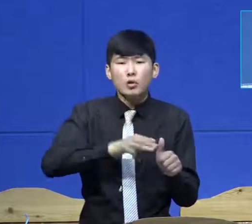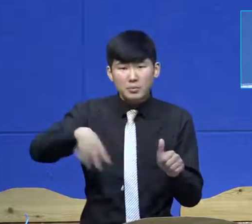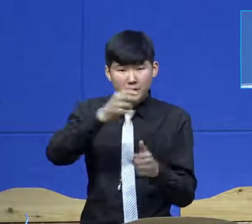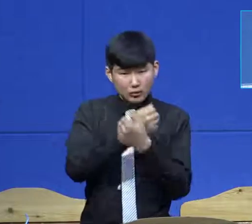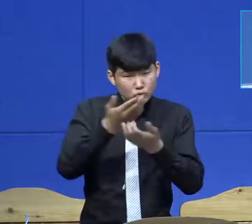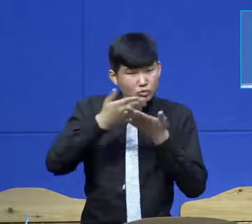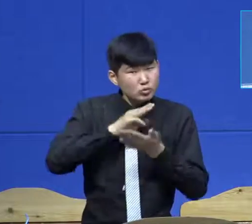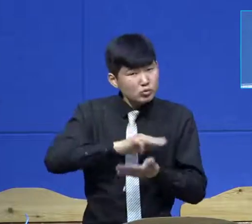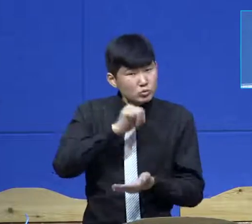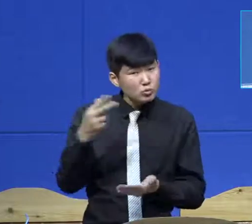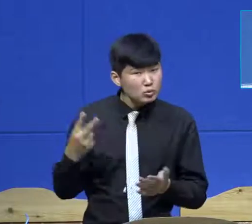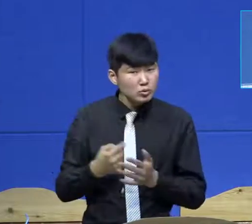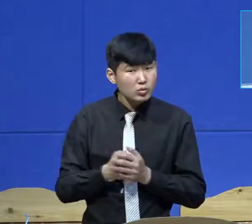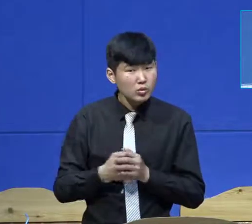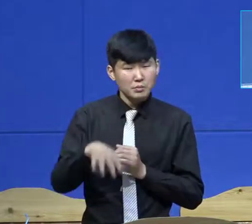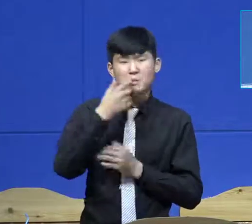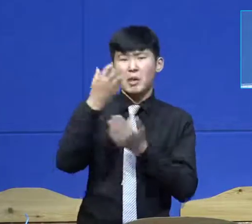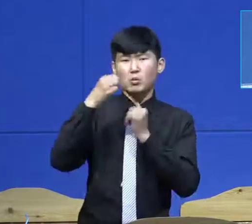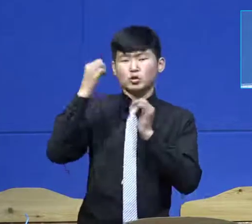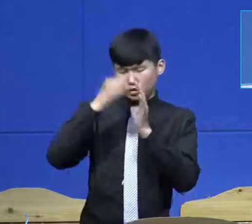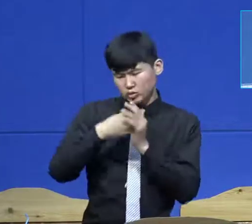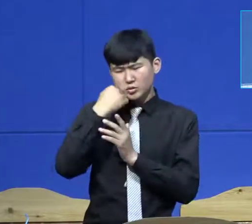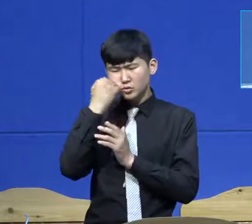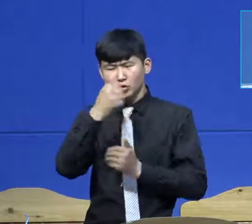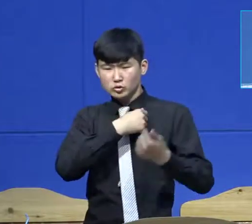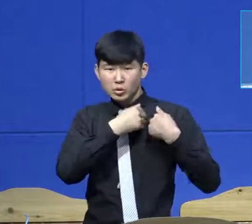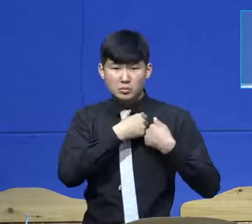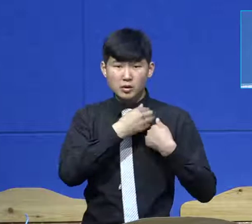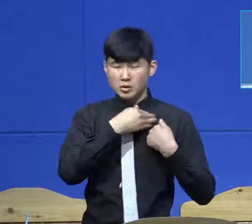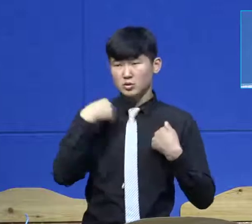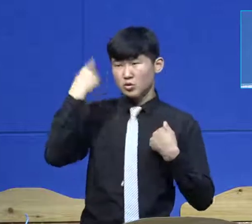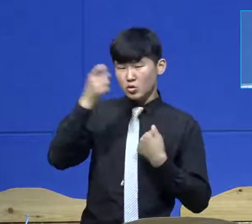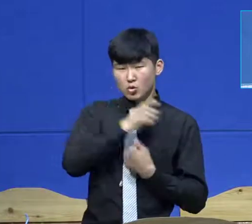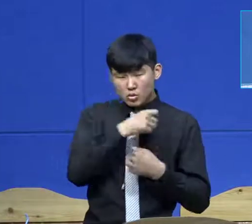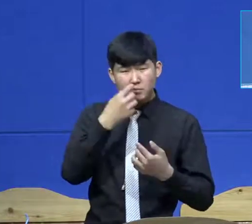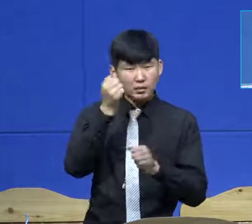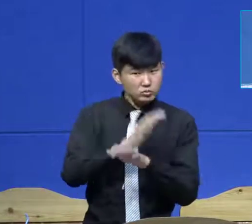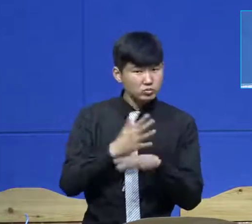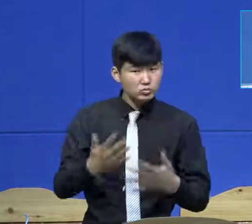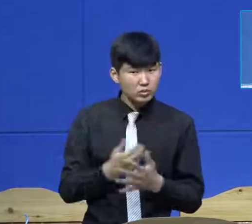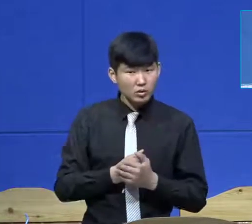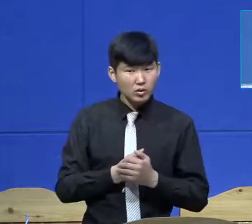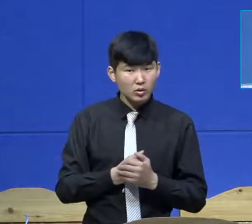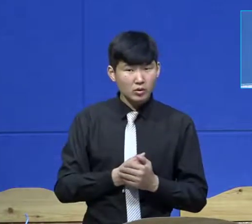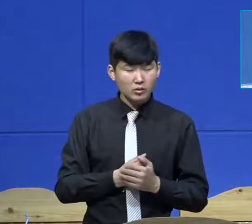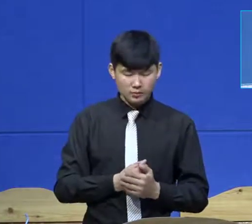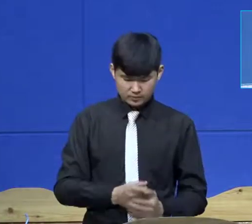төлөө. Бидний амсах ёстой ичхүүр зовлон эзэн өмнөөс мань амссан. За түүгээр